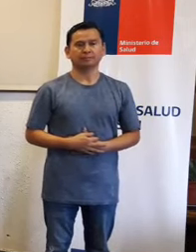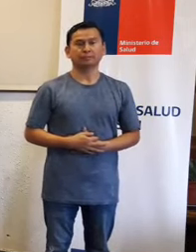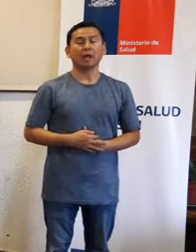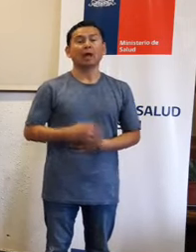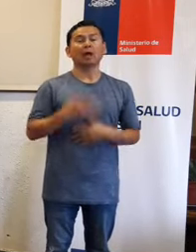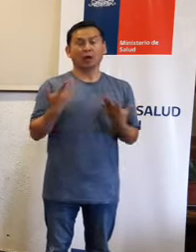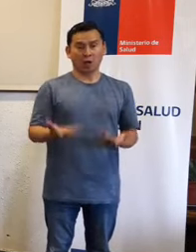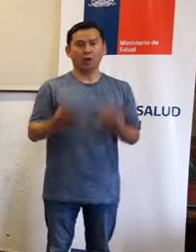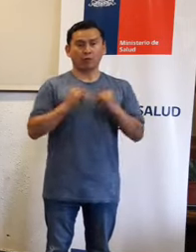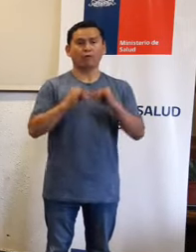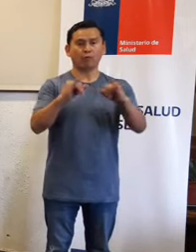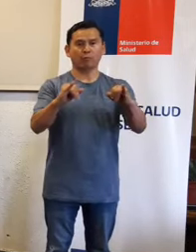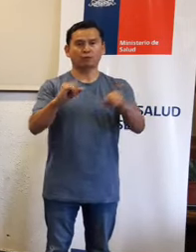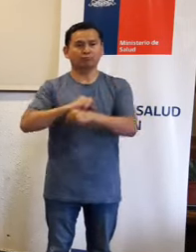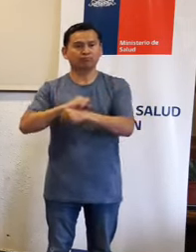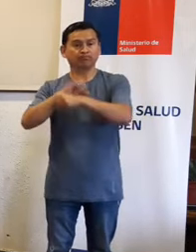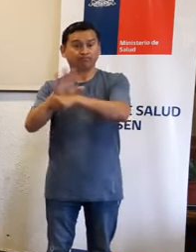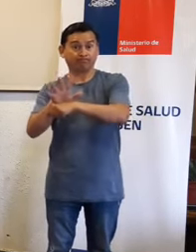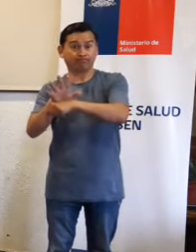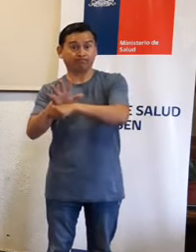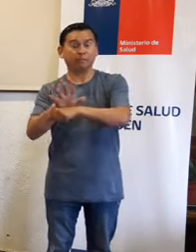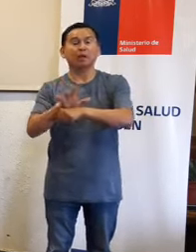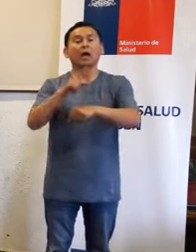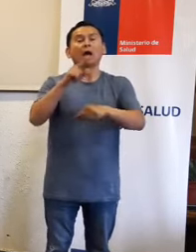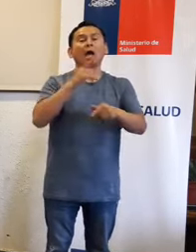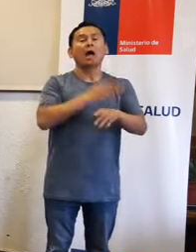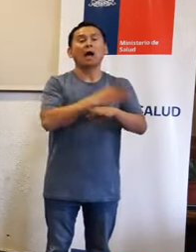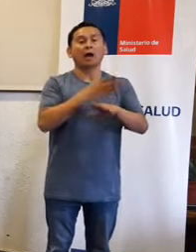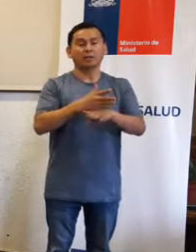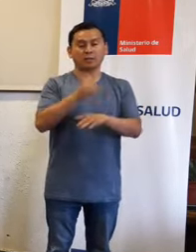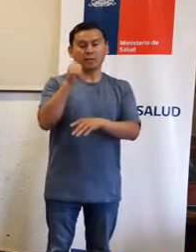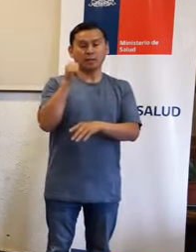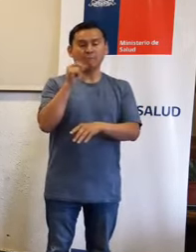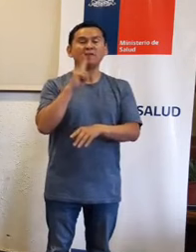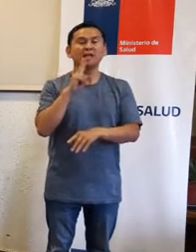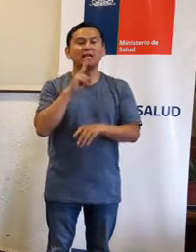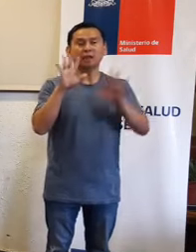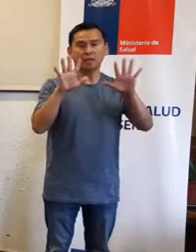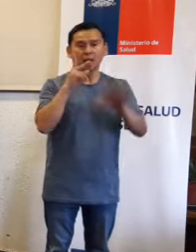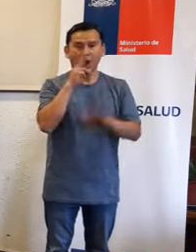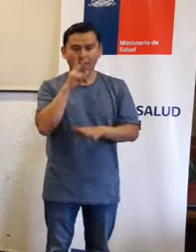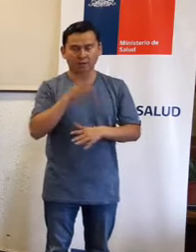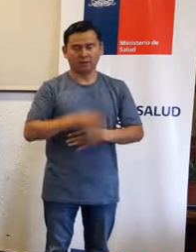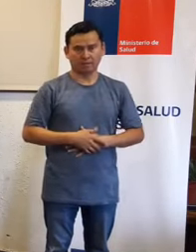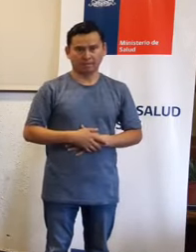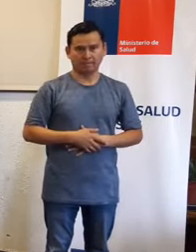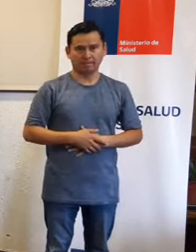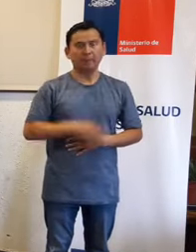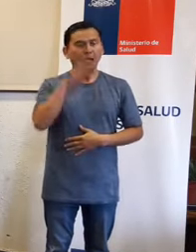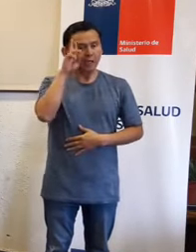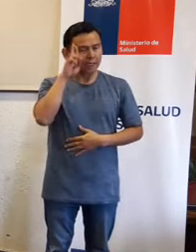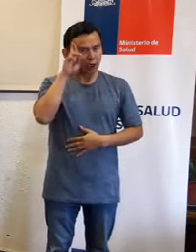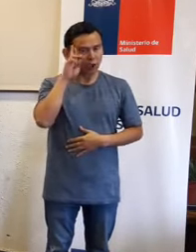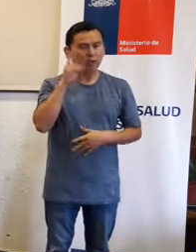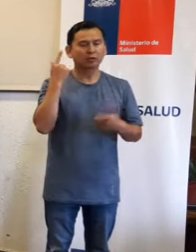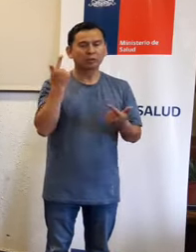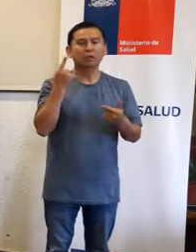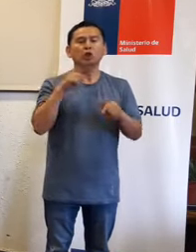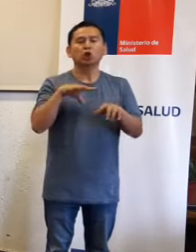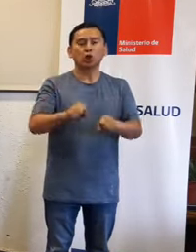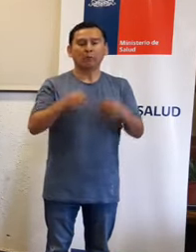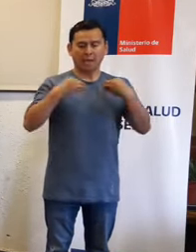Actualización de casos COVID en la región de Aysén al día viernes 10 de abril. Recordar siempre que esto corresponde a la toma